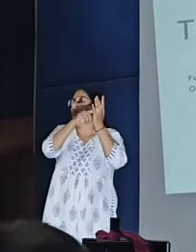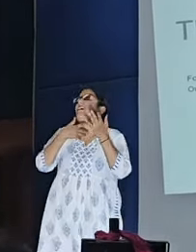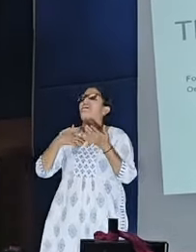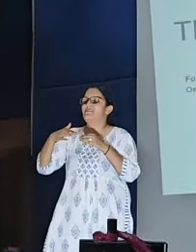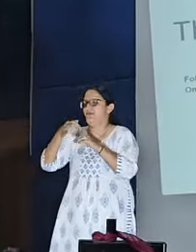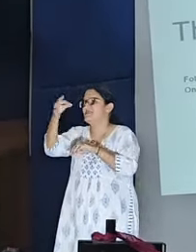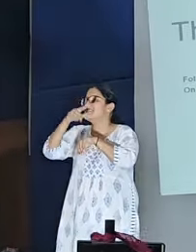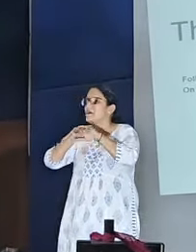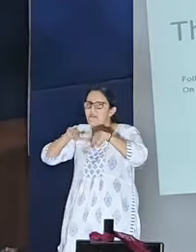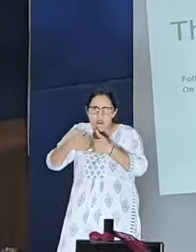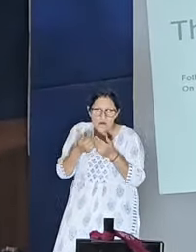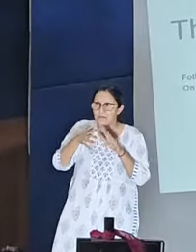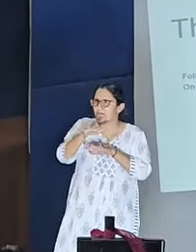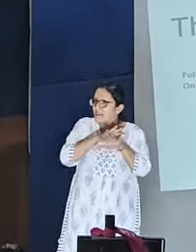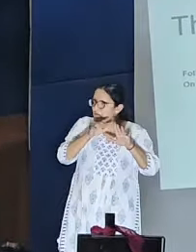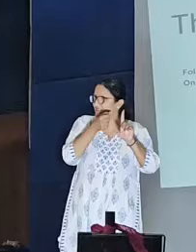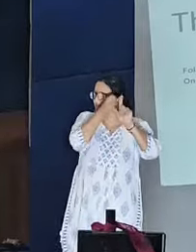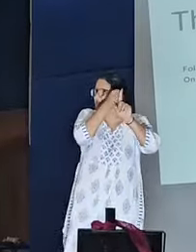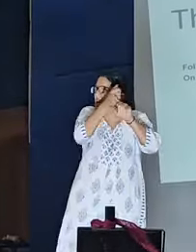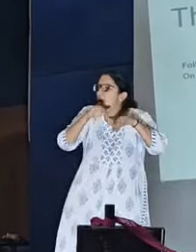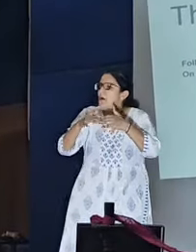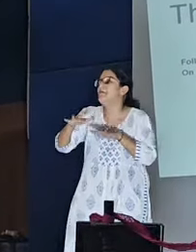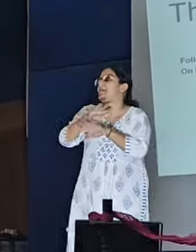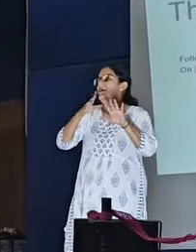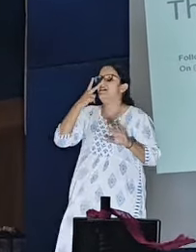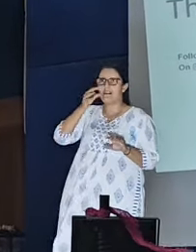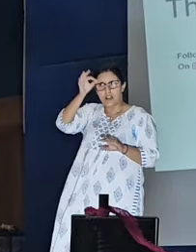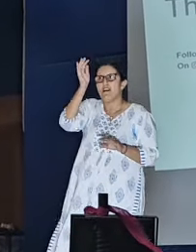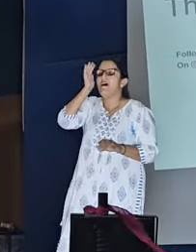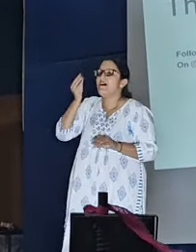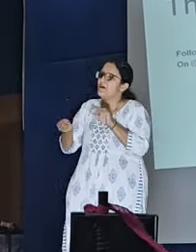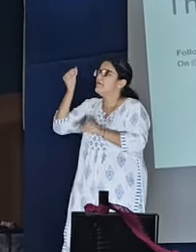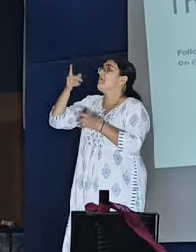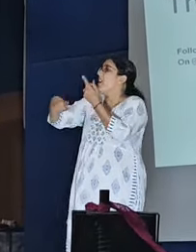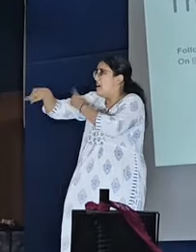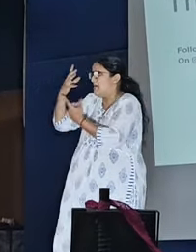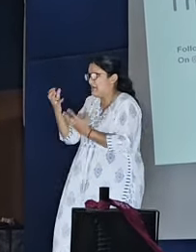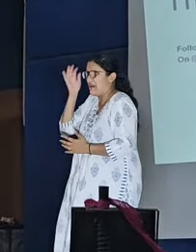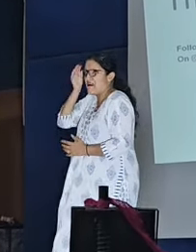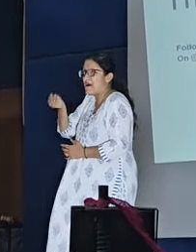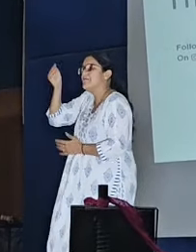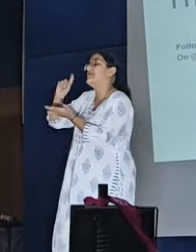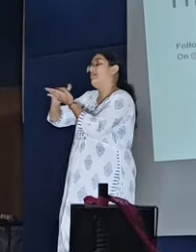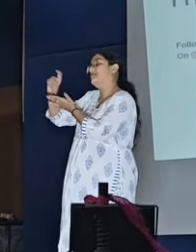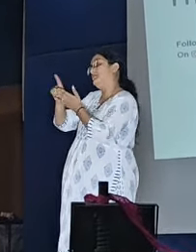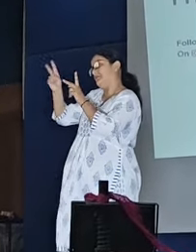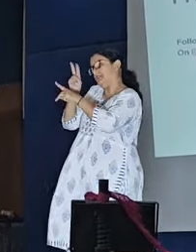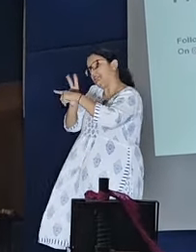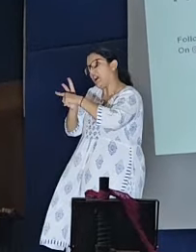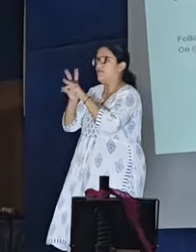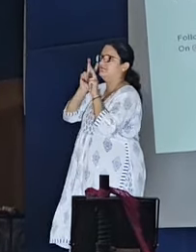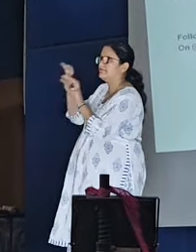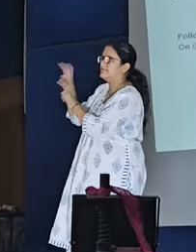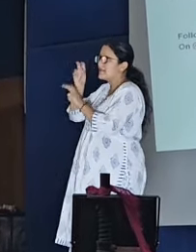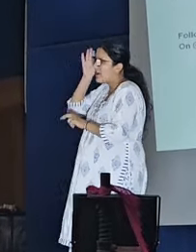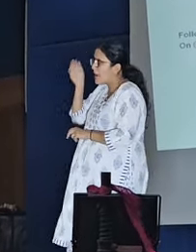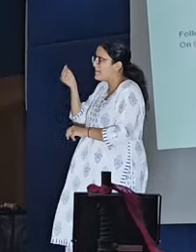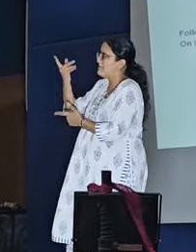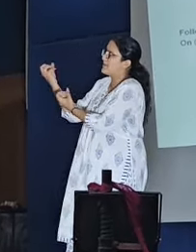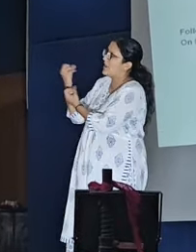का सिंड्रोम भी एक तरीके का AFB वाले ऑप्शन में रहता है मेंशन, बट हम ट्राई करते हैं कि इसको